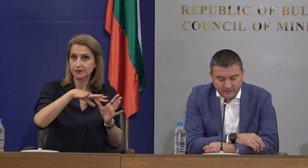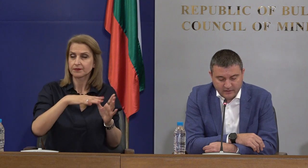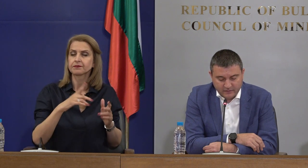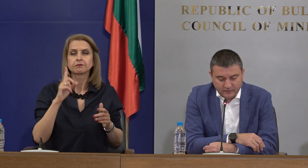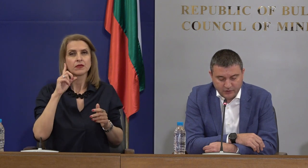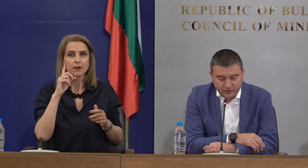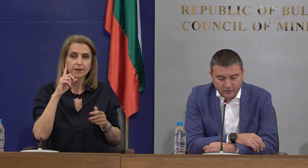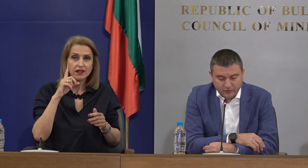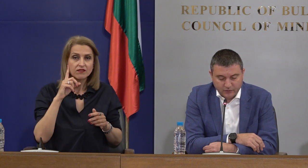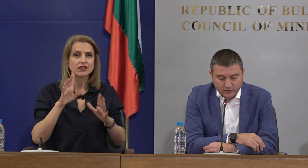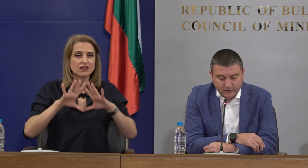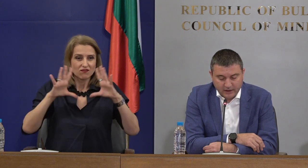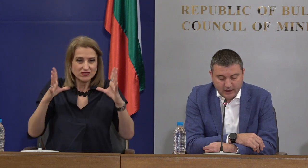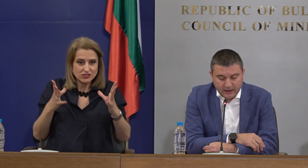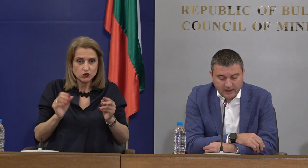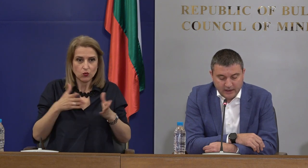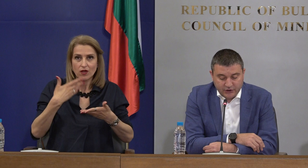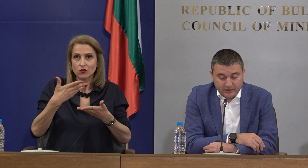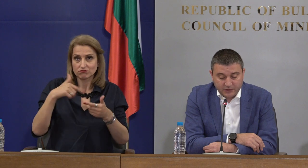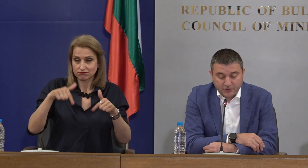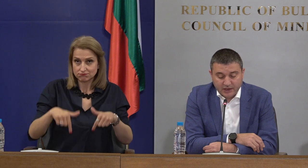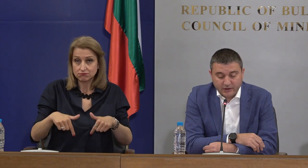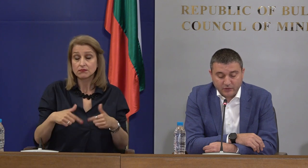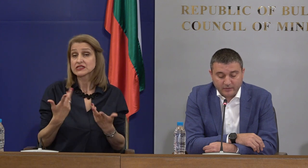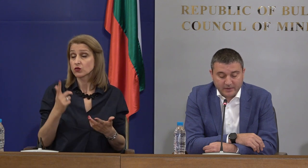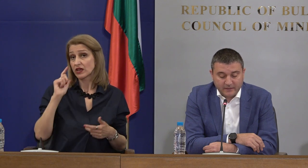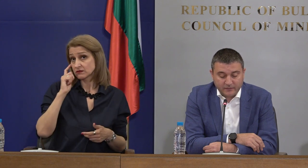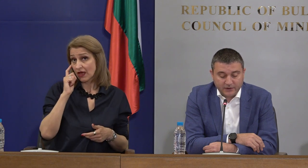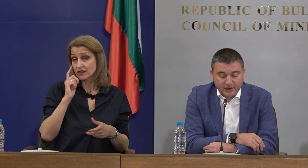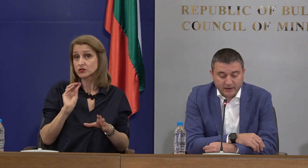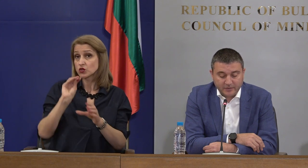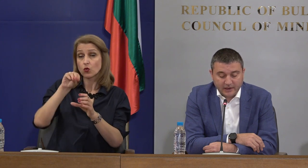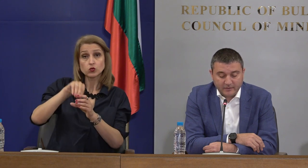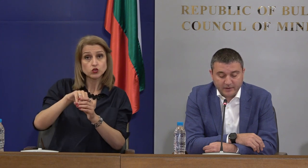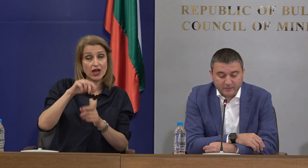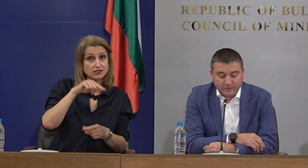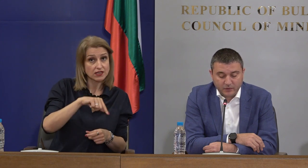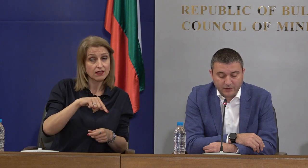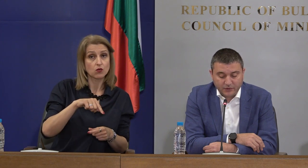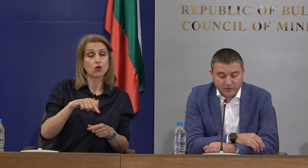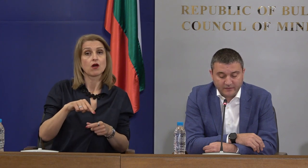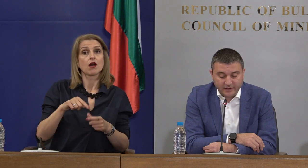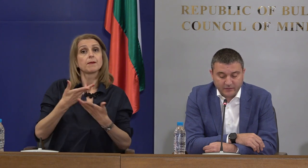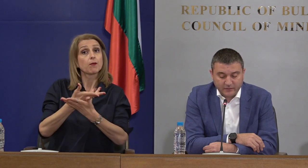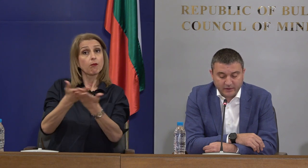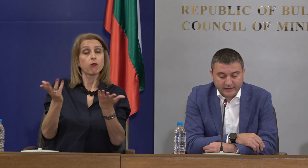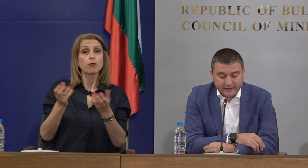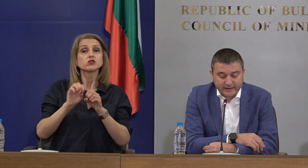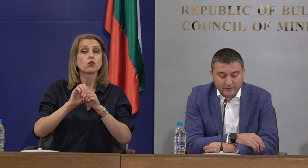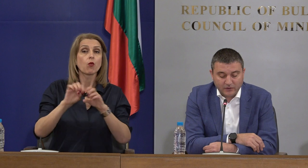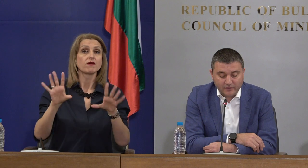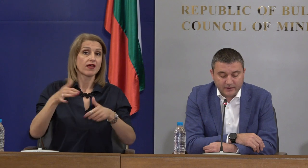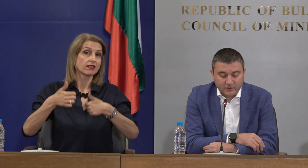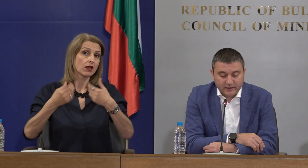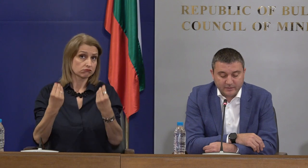Предвид всичко изложено тук, считаме, че участието на ББР в увеличение на капитала при публично обявени конкурентни